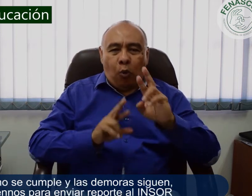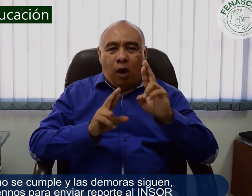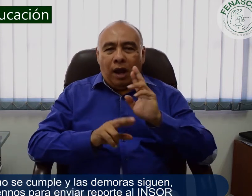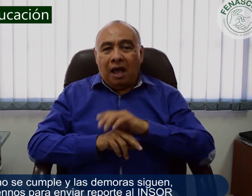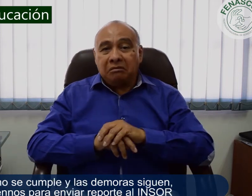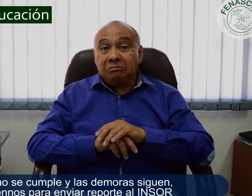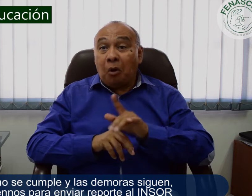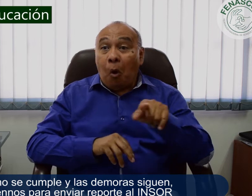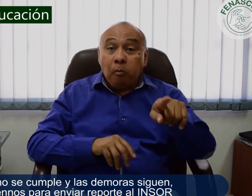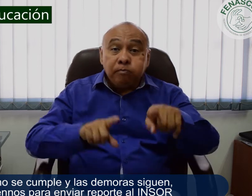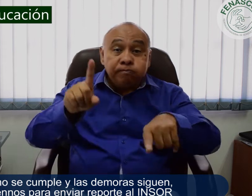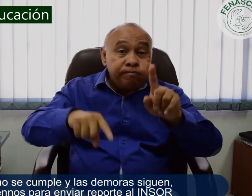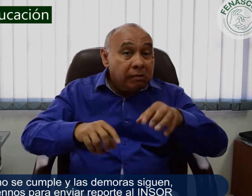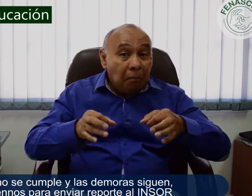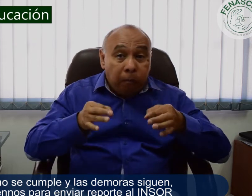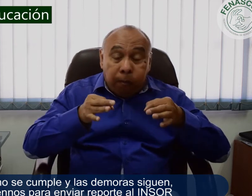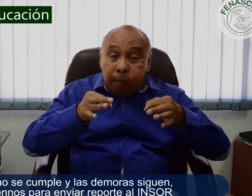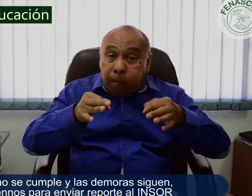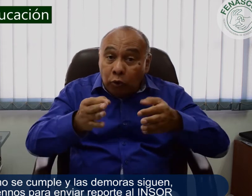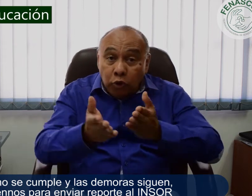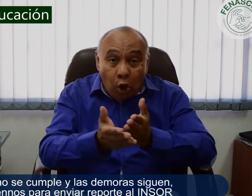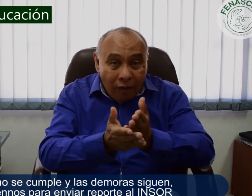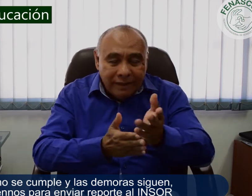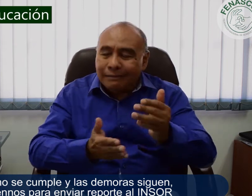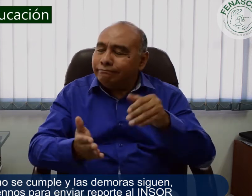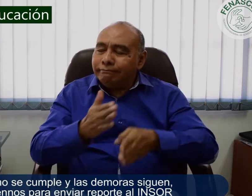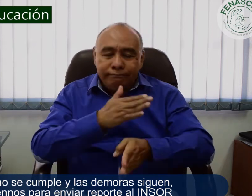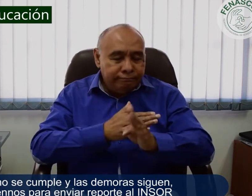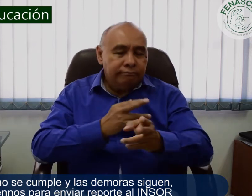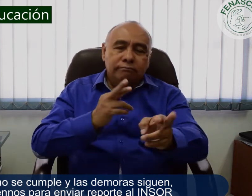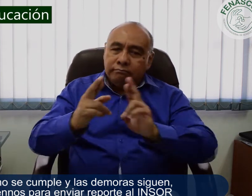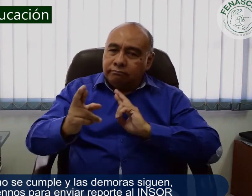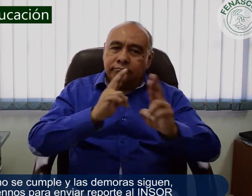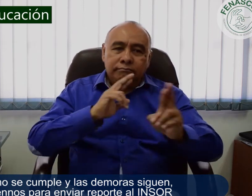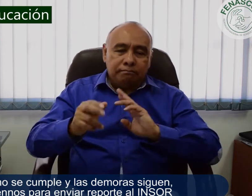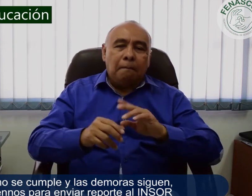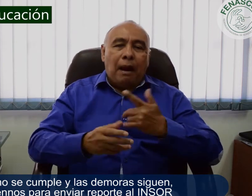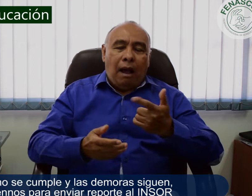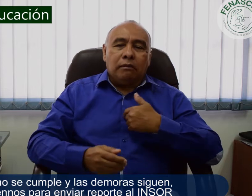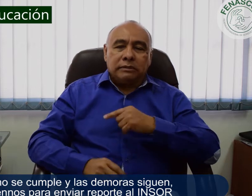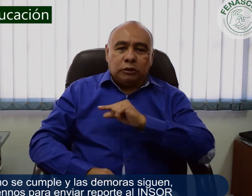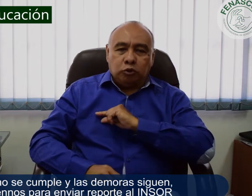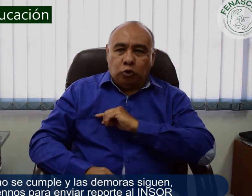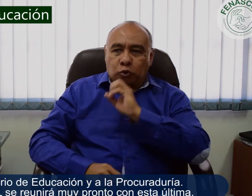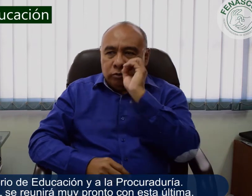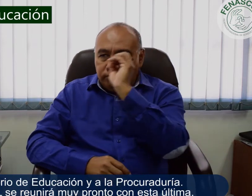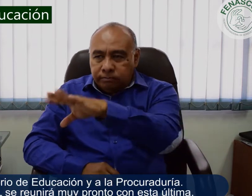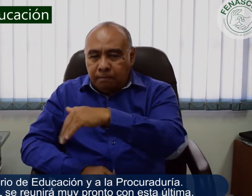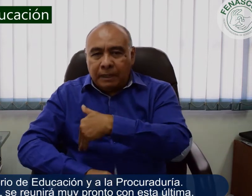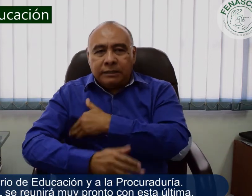Si esto no se cumple y las demoras siguen, infórmenos para enviar el reporte al INSOR, al Ministerio de Educación